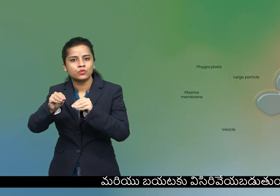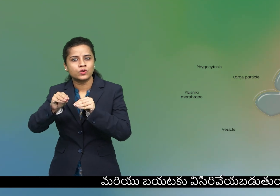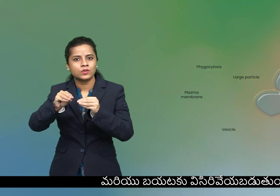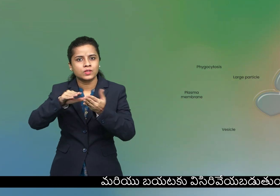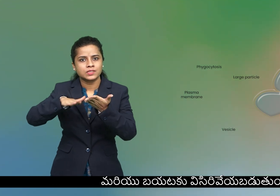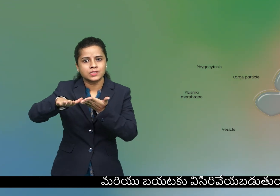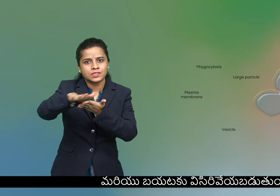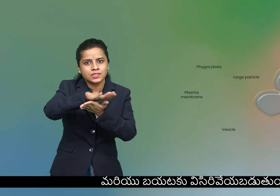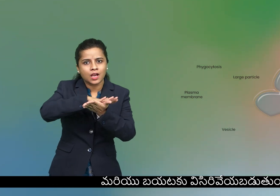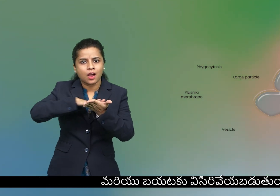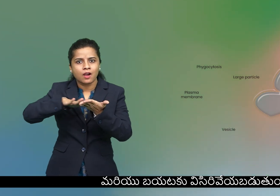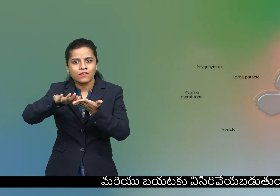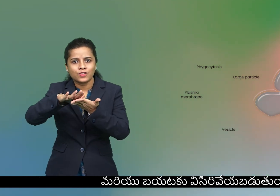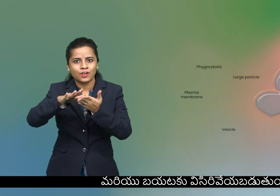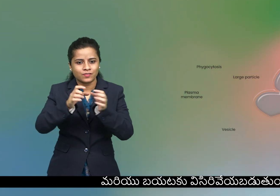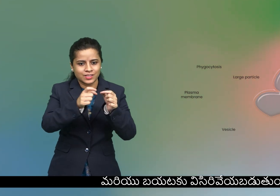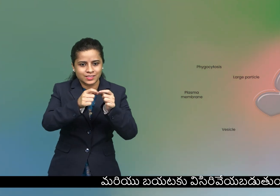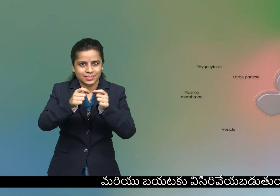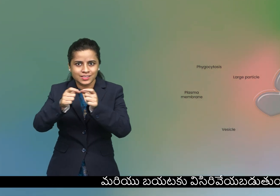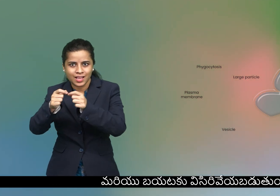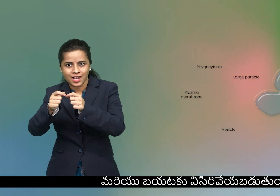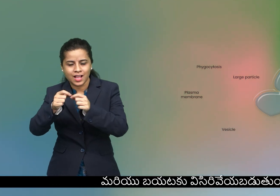మరియు బయటకు విసిరివేయబడుతుంది.